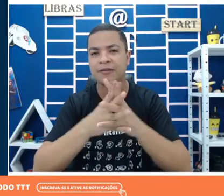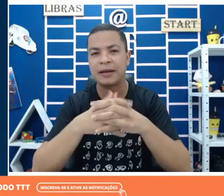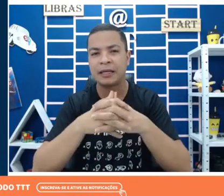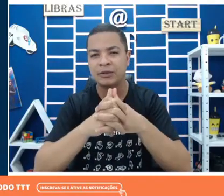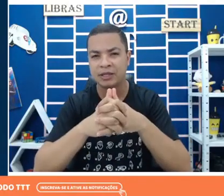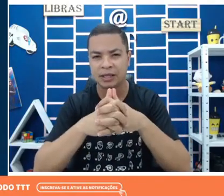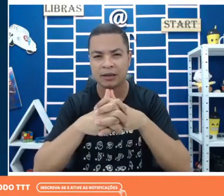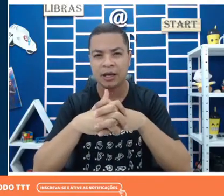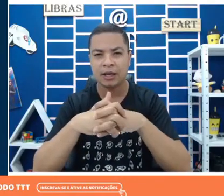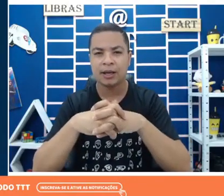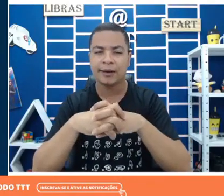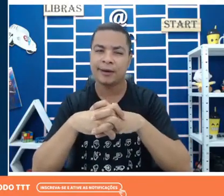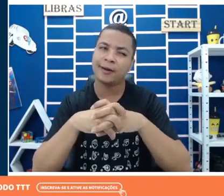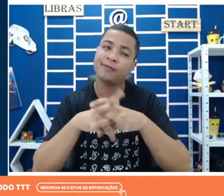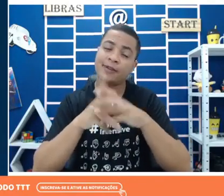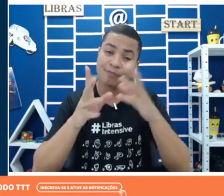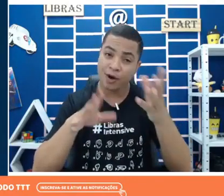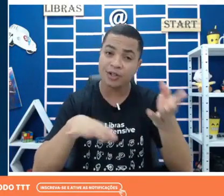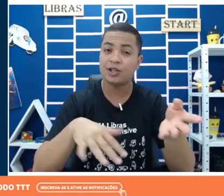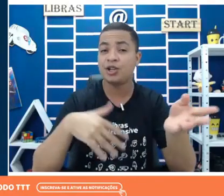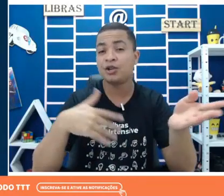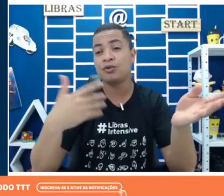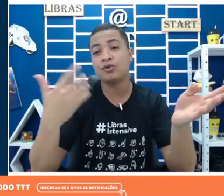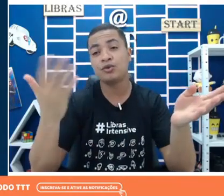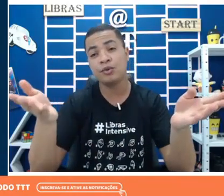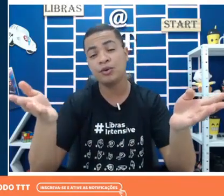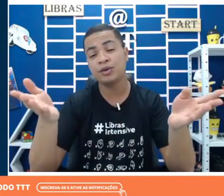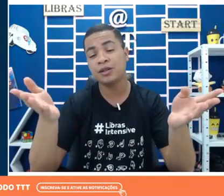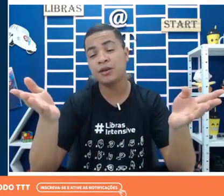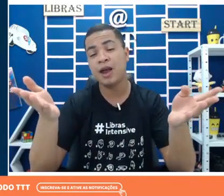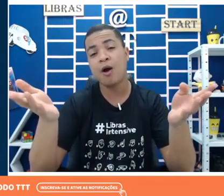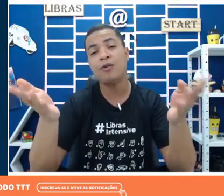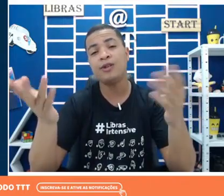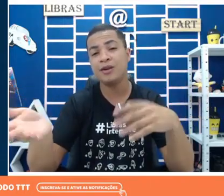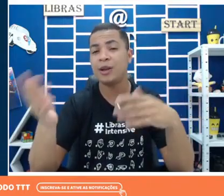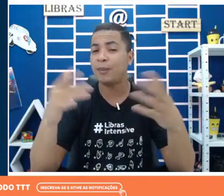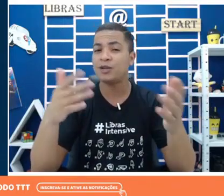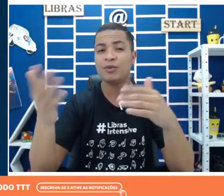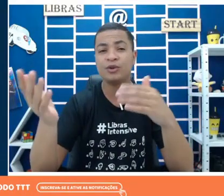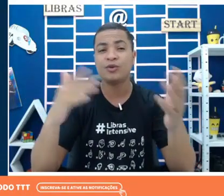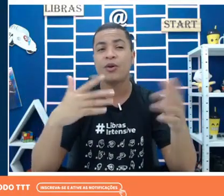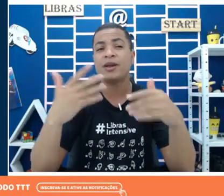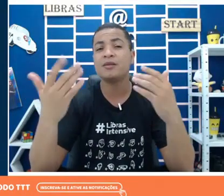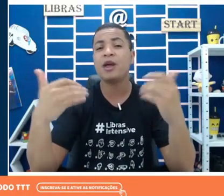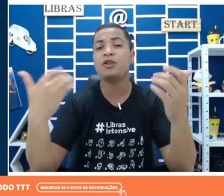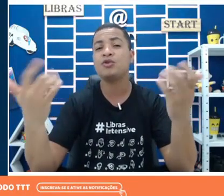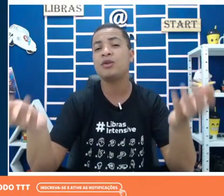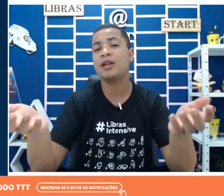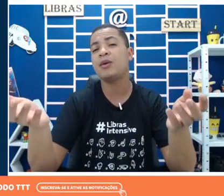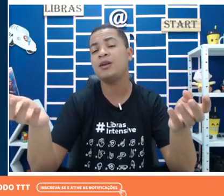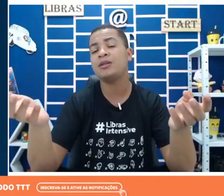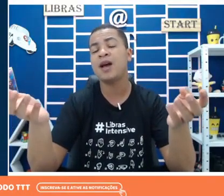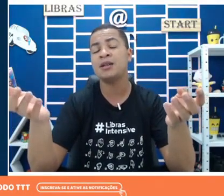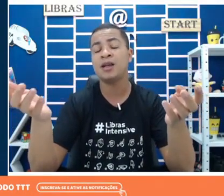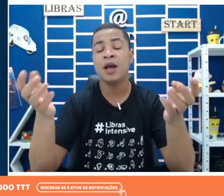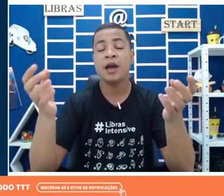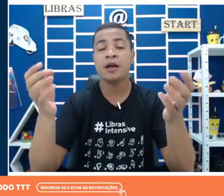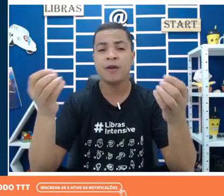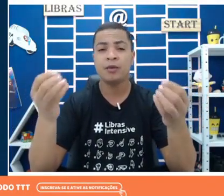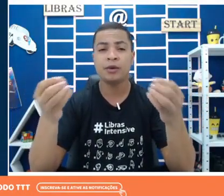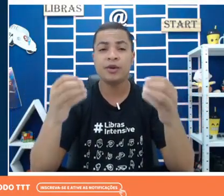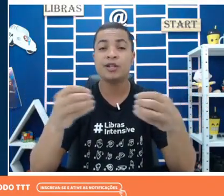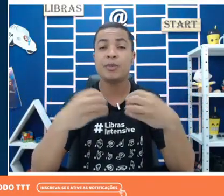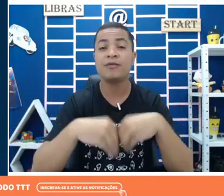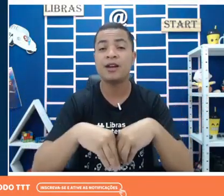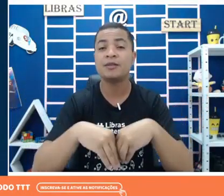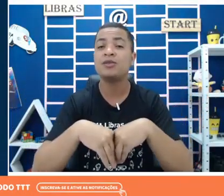no que você está falando, assim. E você pode atingir todos os surdos que estão lá ou não, depende muito do conhecimento que o surdo tenha com a língua de sinais. Eu